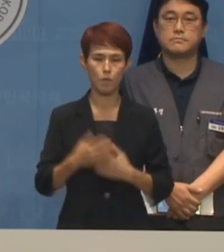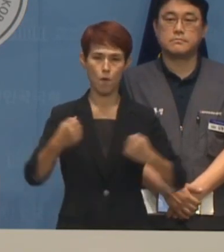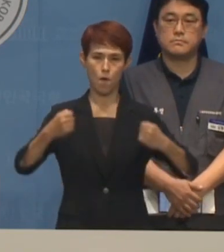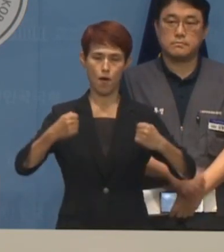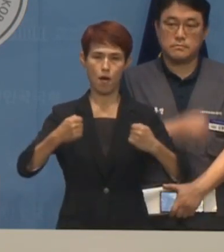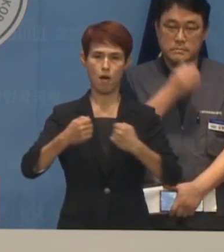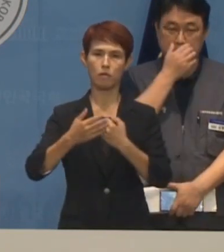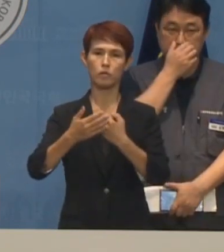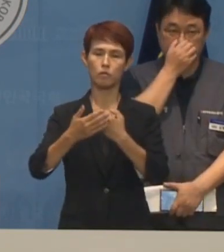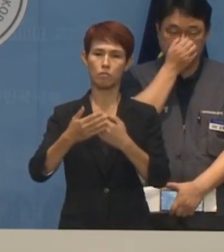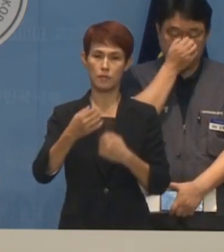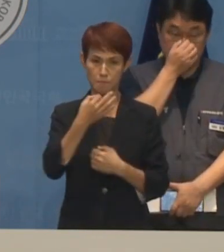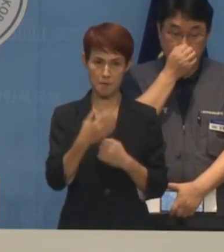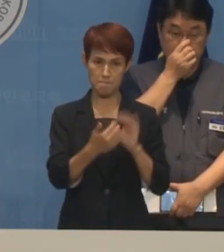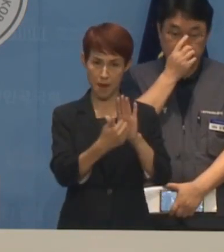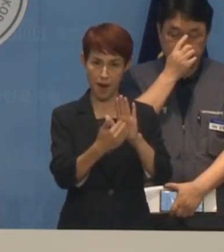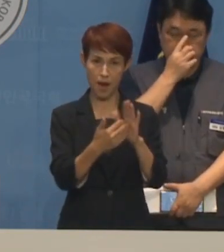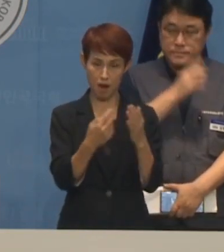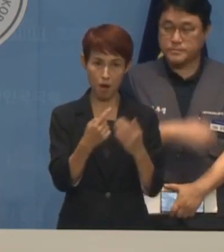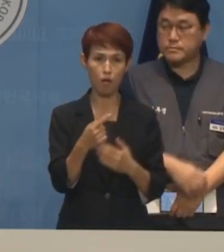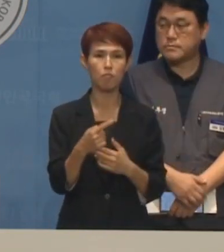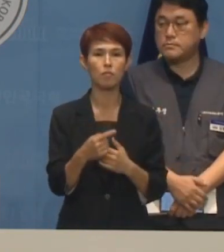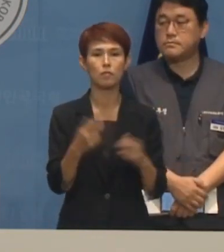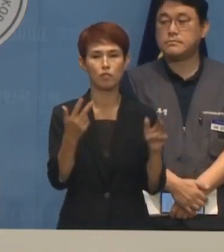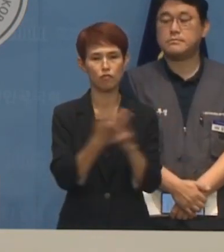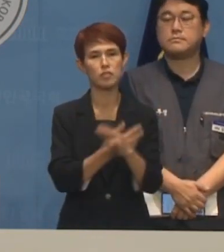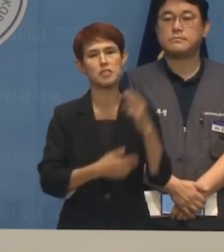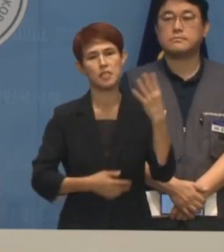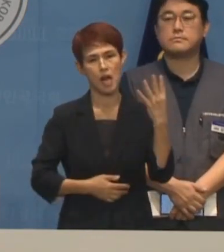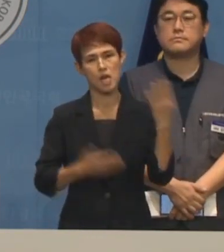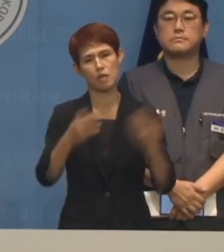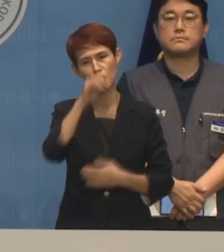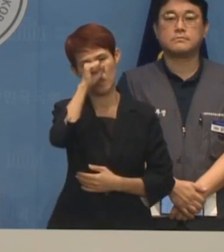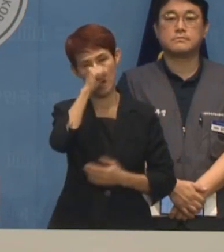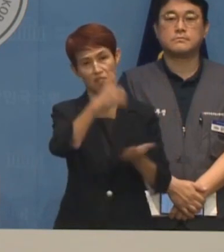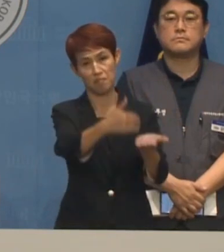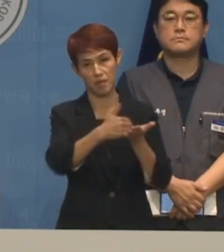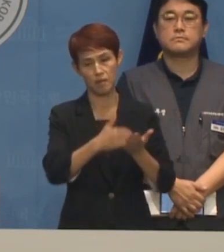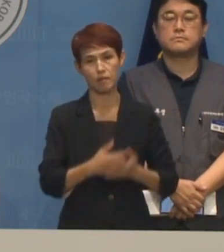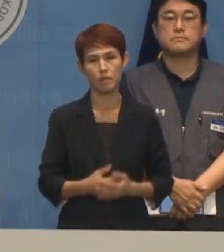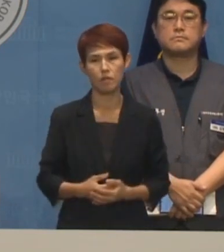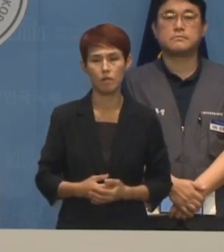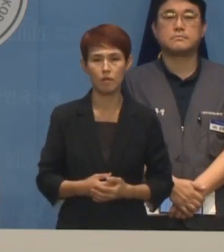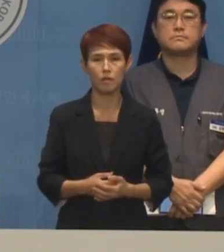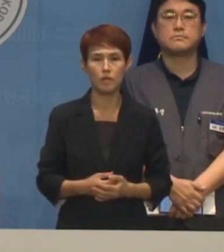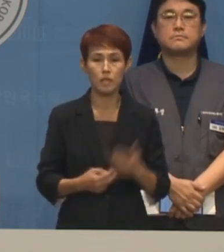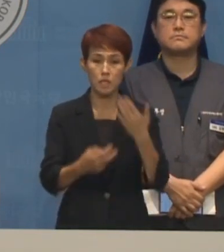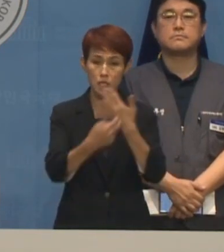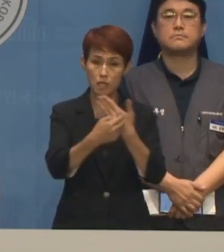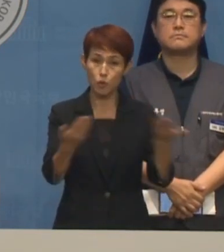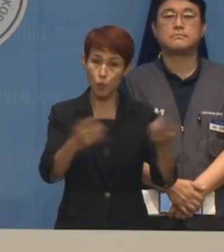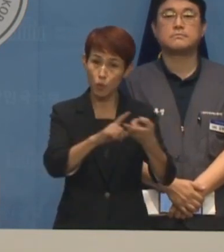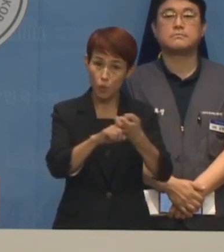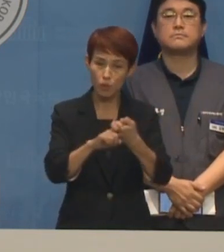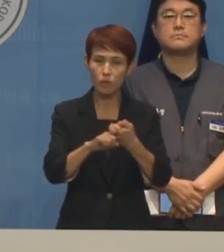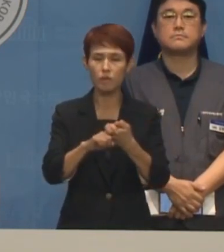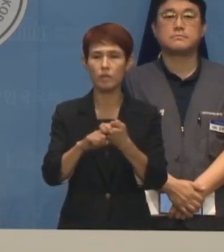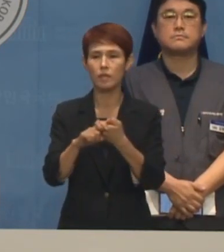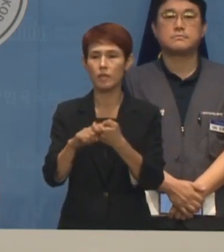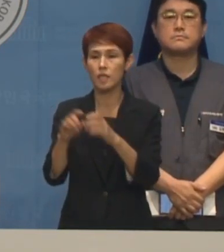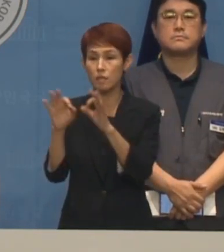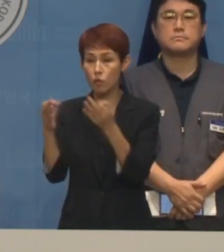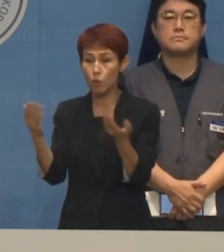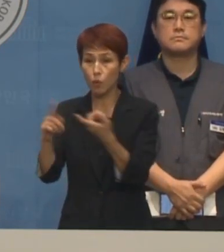도움을 주기 때문이라는 이유가 74%로 가장 많았습니다. 보건의료노조는 우리나라에서 금융노조와 함께